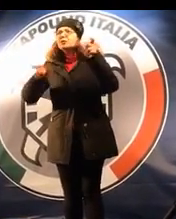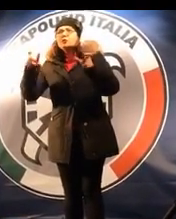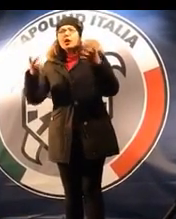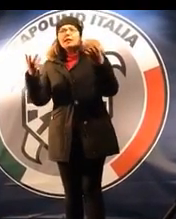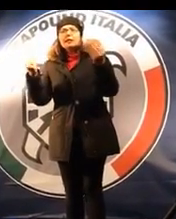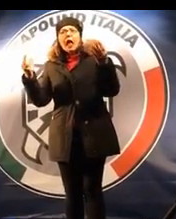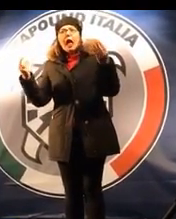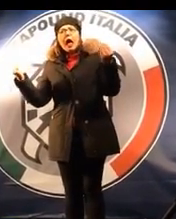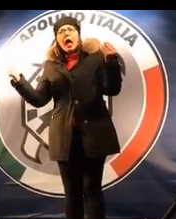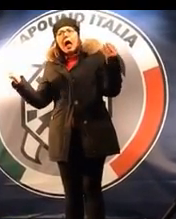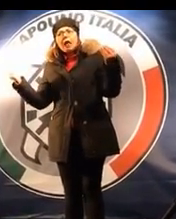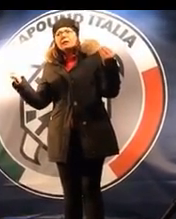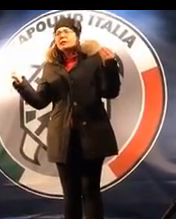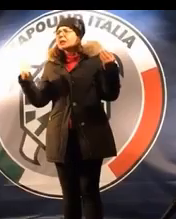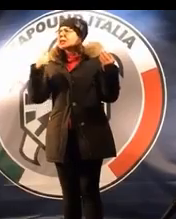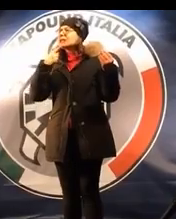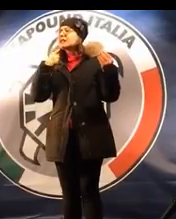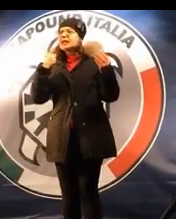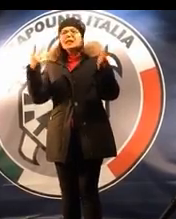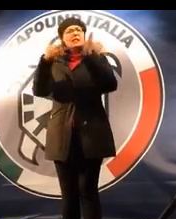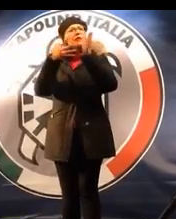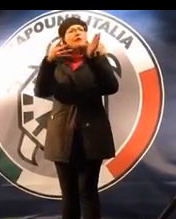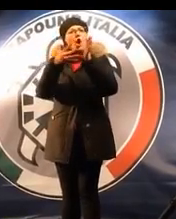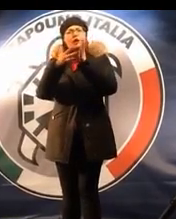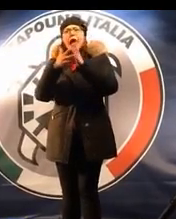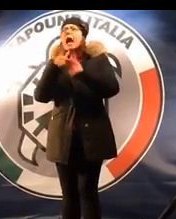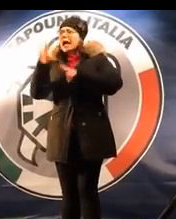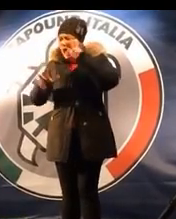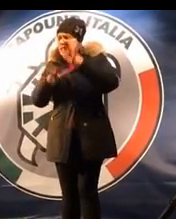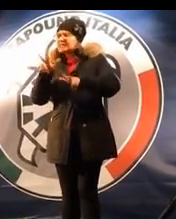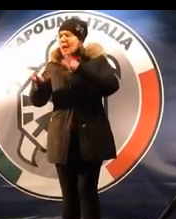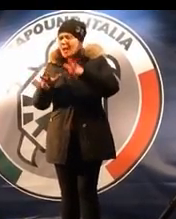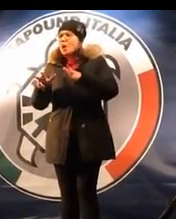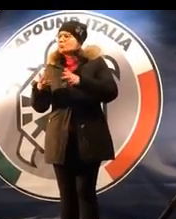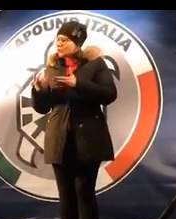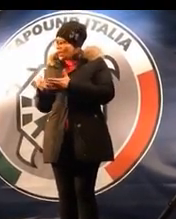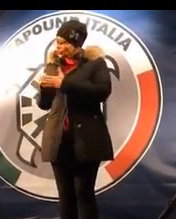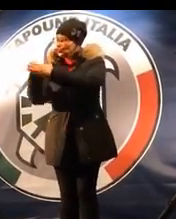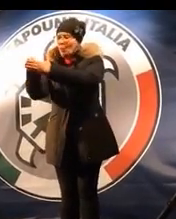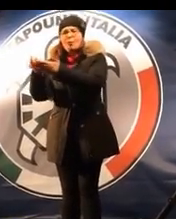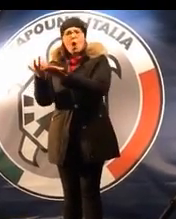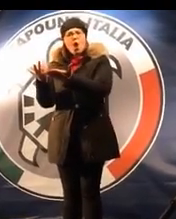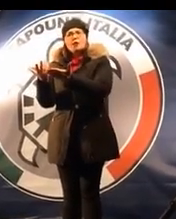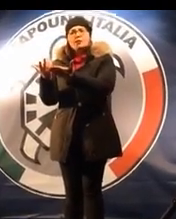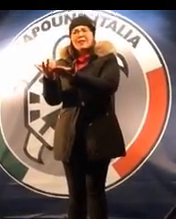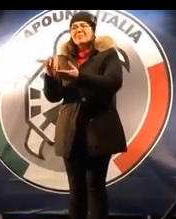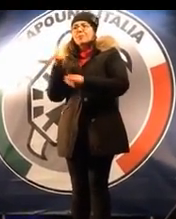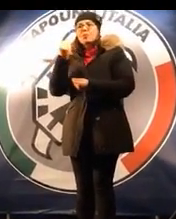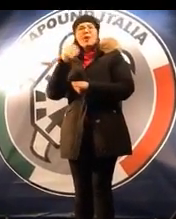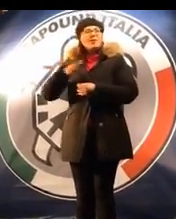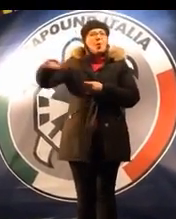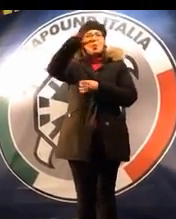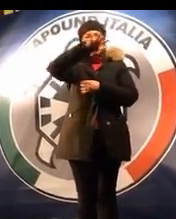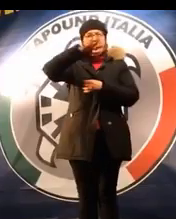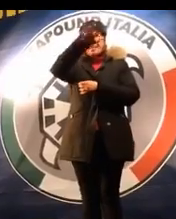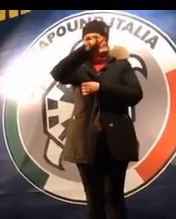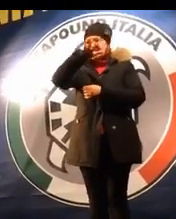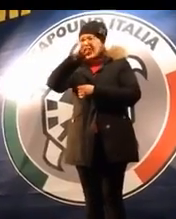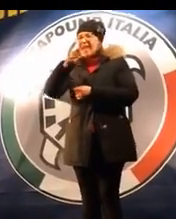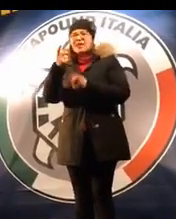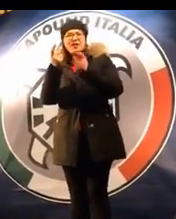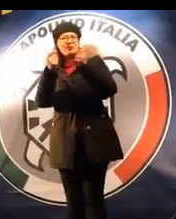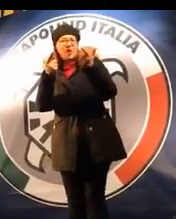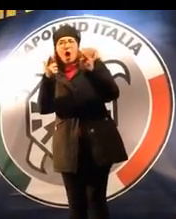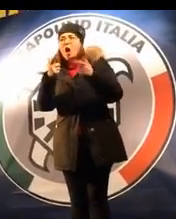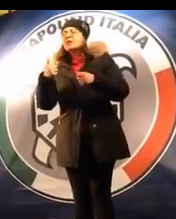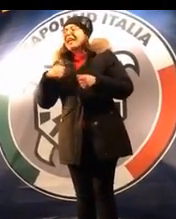fianco degli italiani in difficoltà, fisicamente hanno visto i nostri ragazzi andare a consegnare gli aiuti alimentari nei quartieri senza chiedere nulla